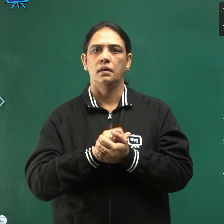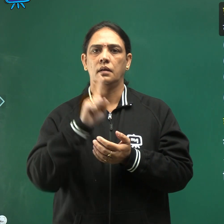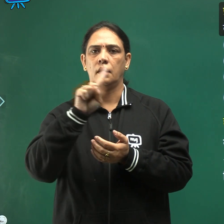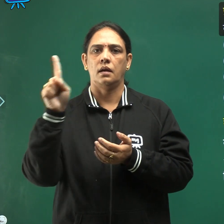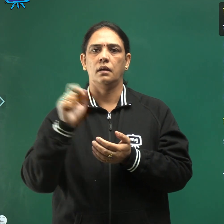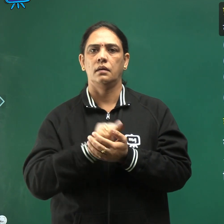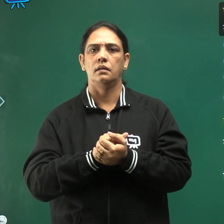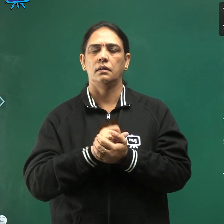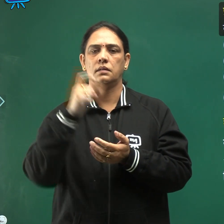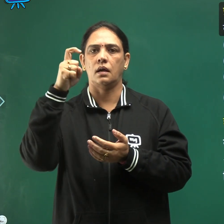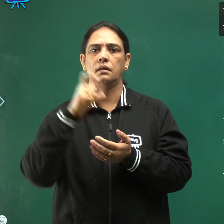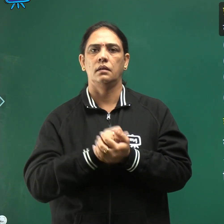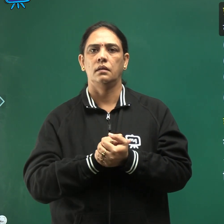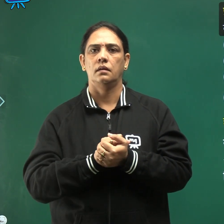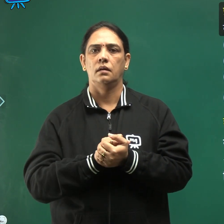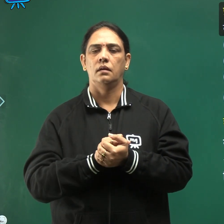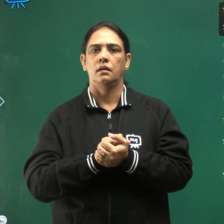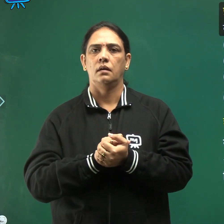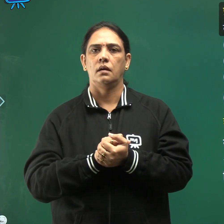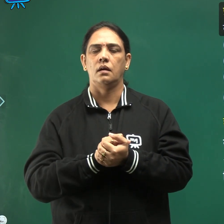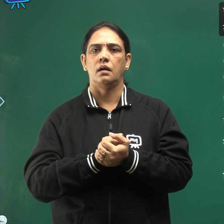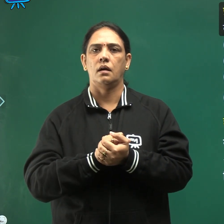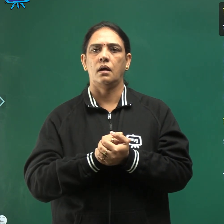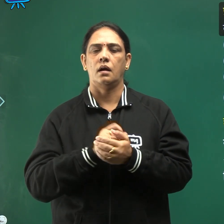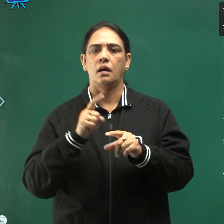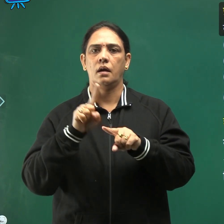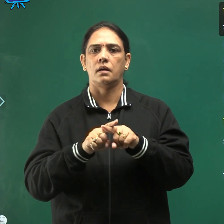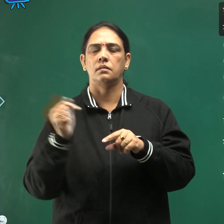11, 7 का माध्यक